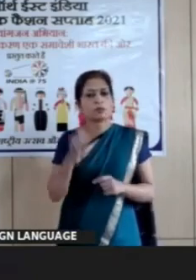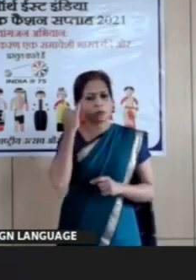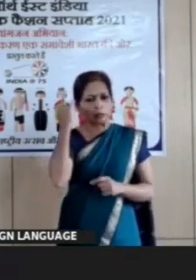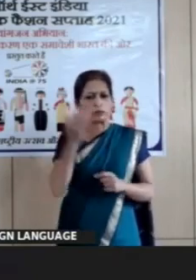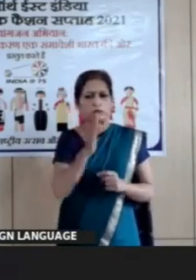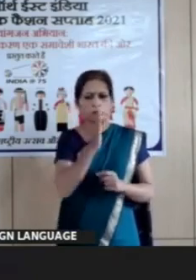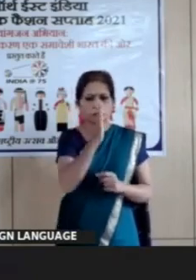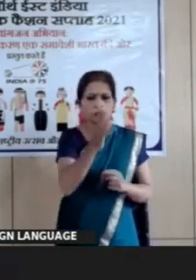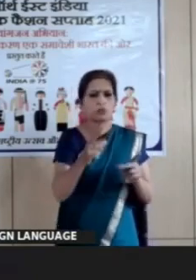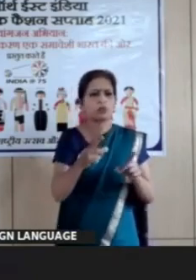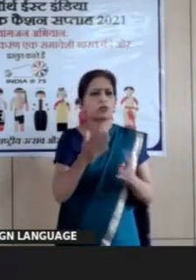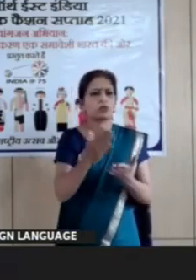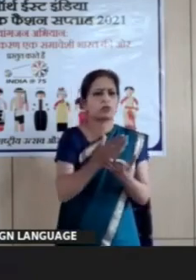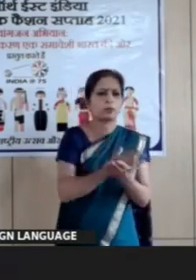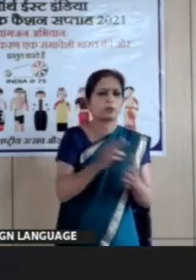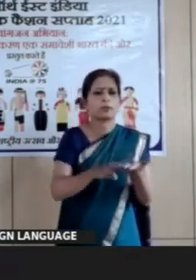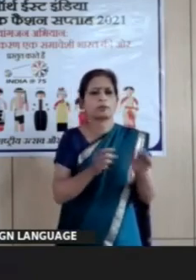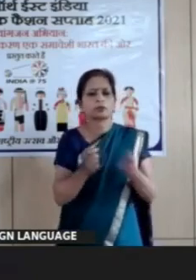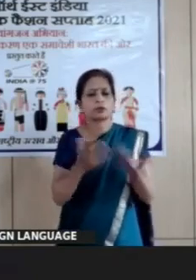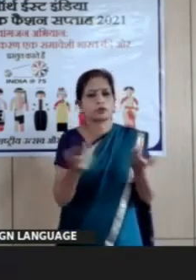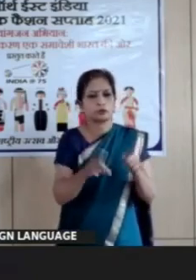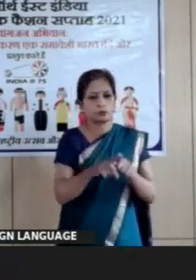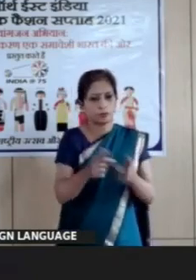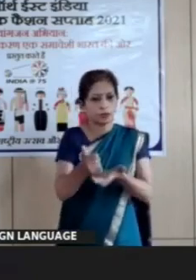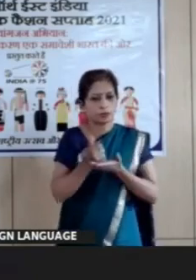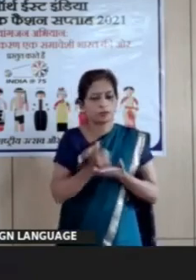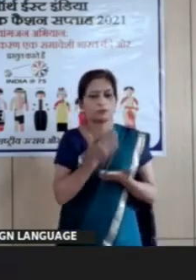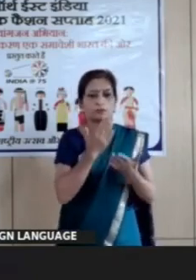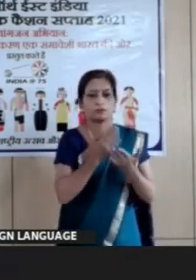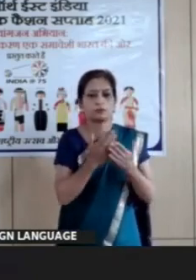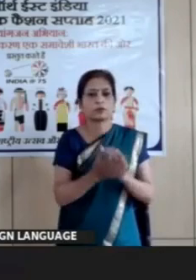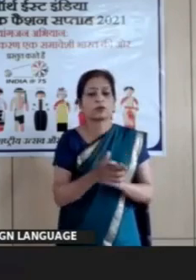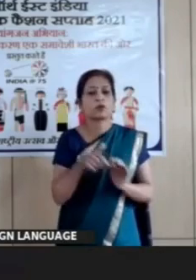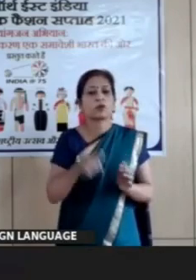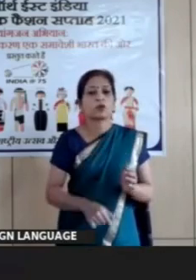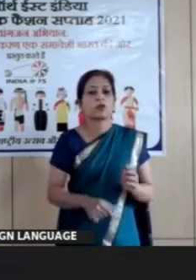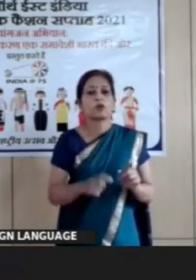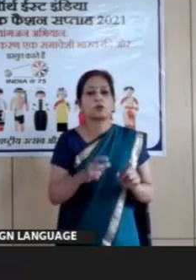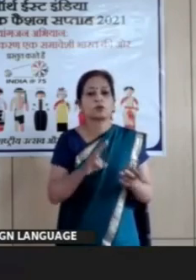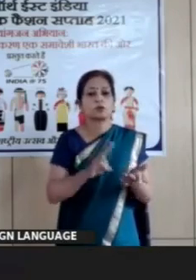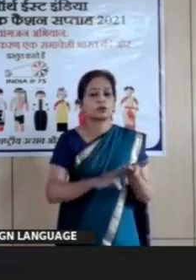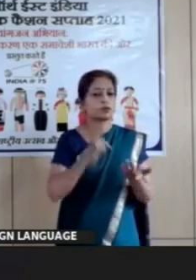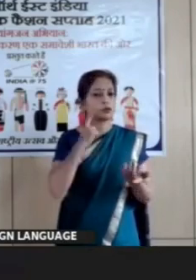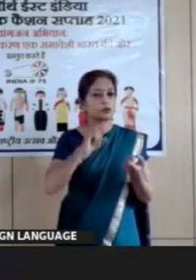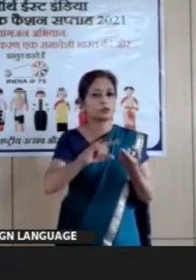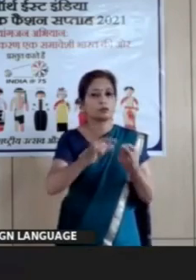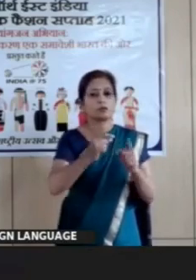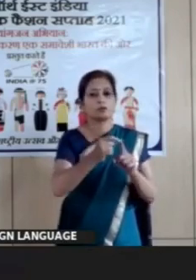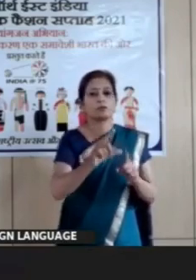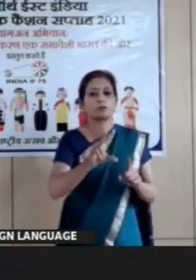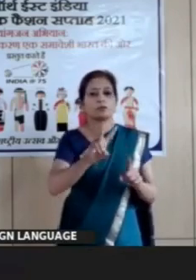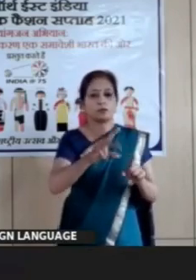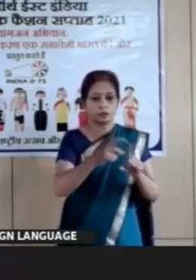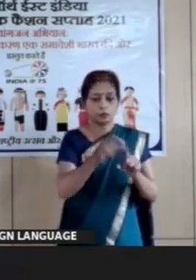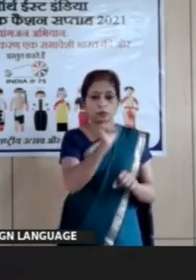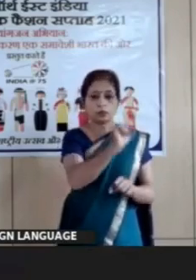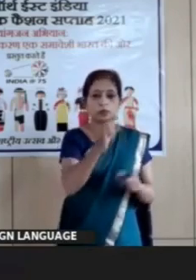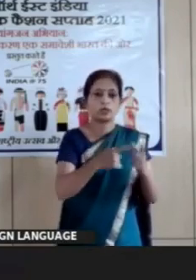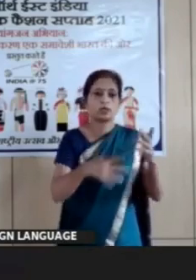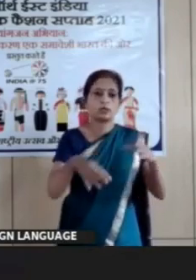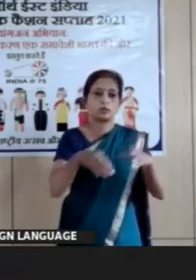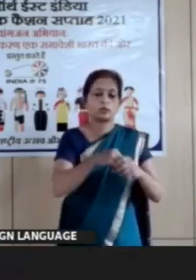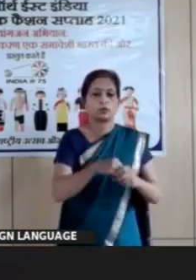हम आभारी हैं। डॉक्टर हिमांशु दास, निदेशक NIEPVD, और उनके टीम को उनके लगन और निष्ठा के लिए अभिनंदन